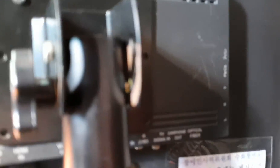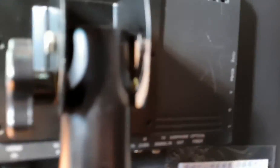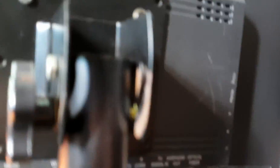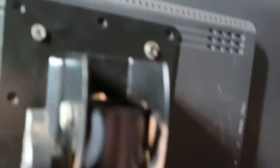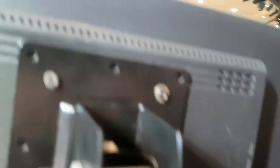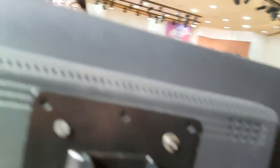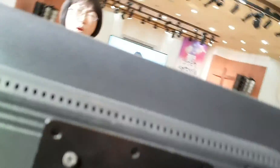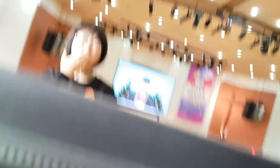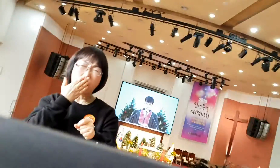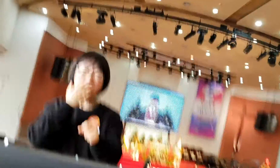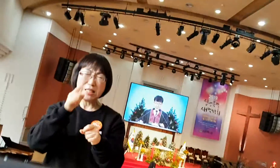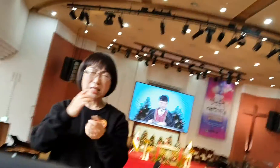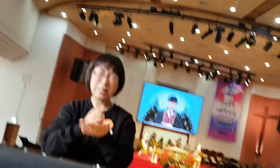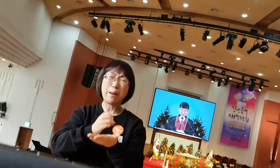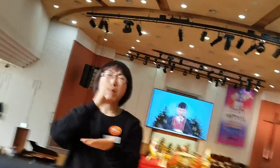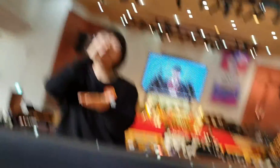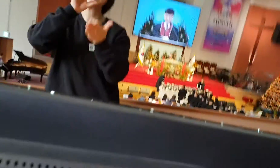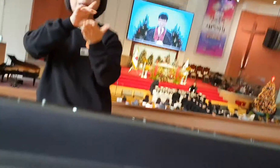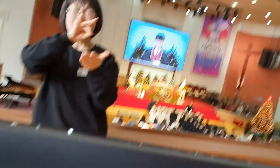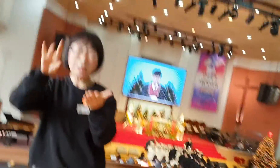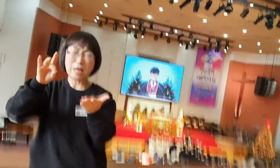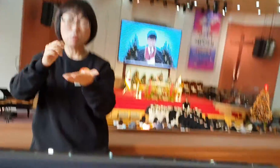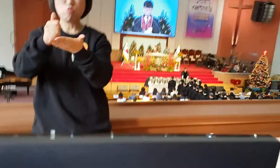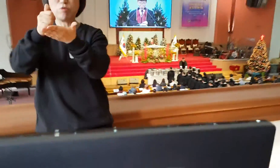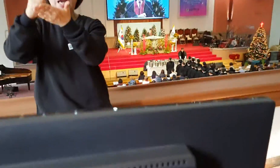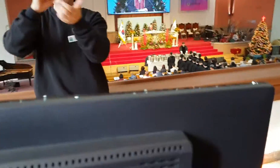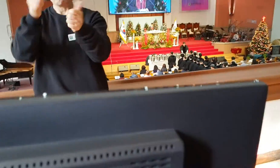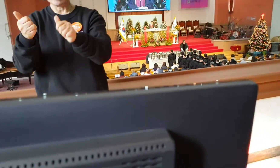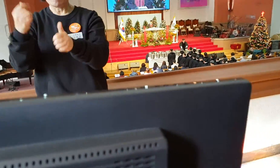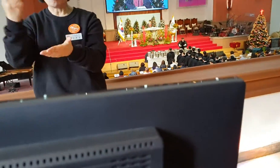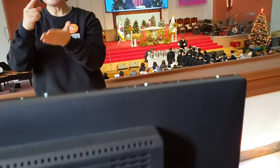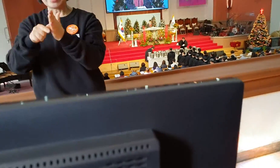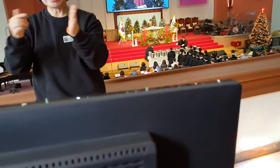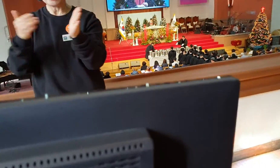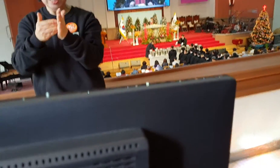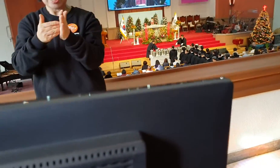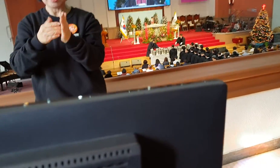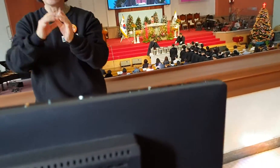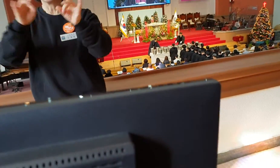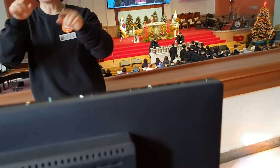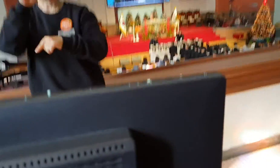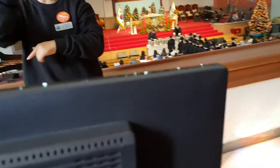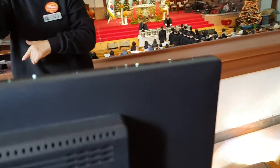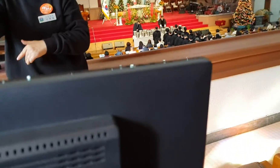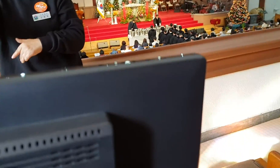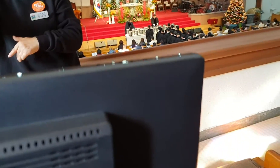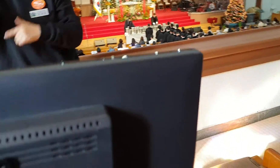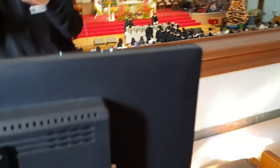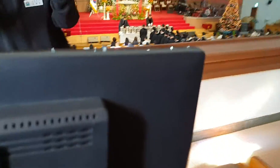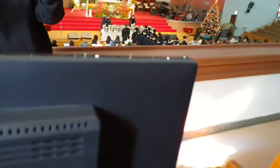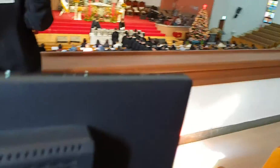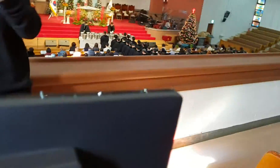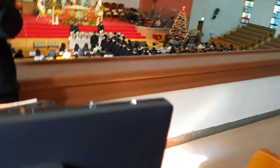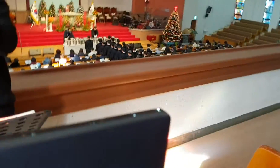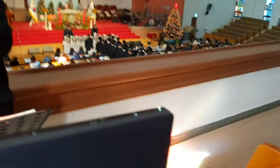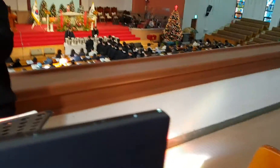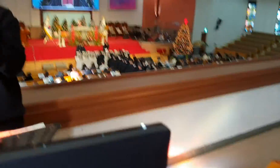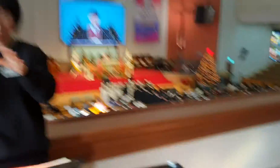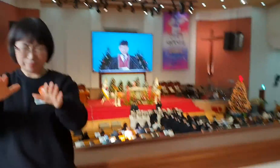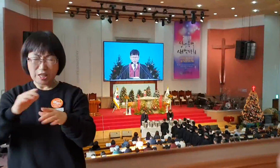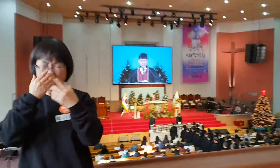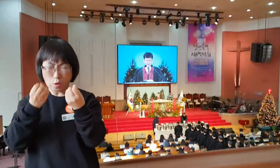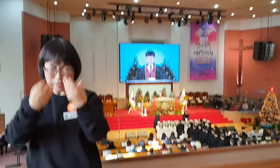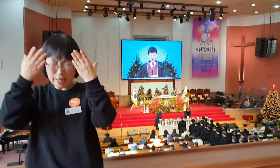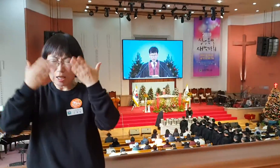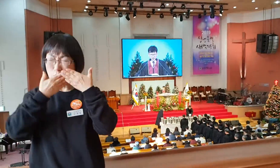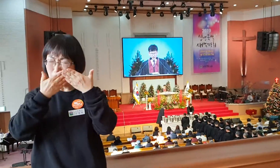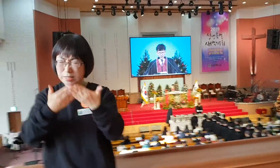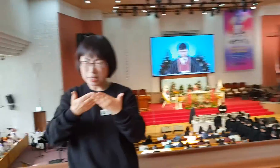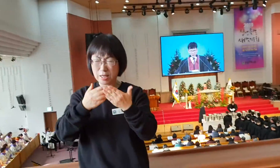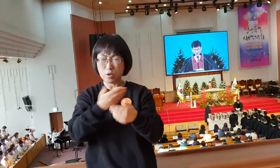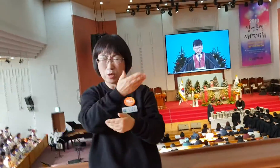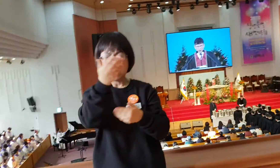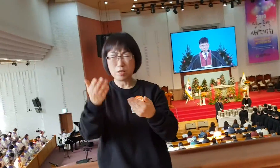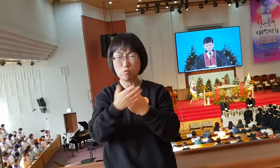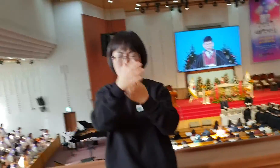하시니